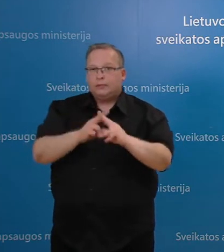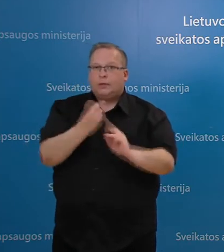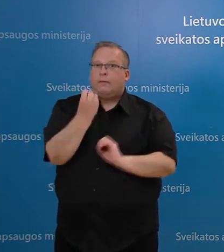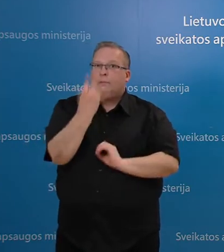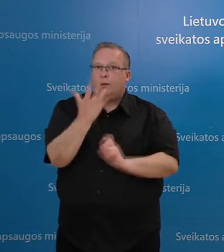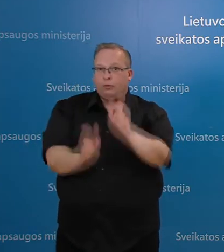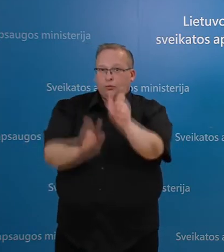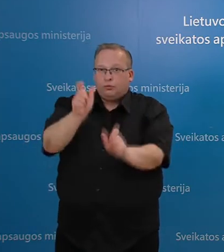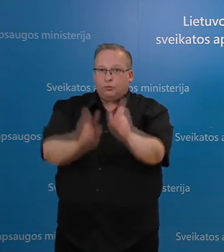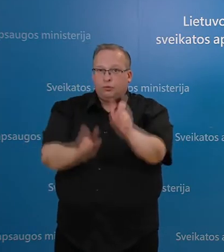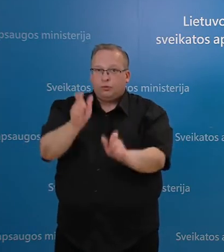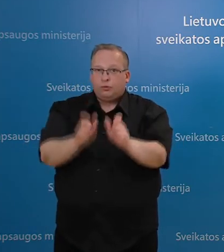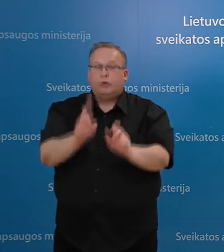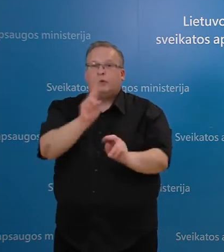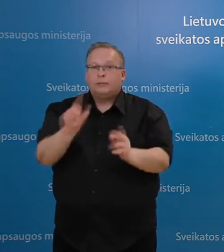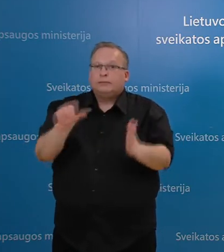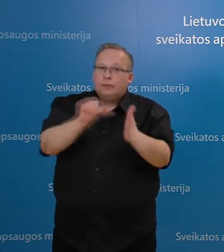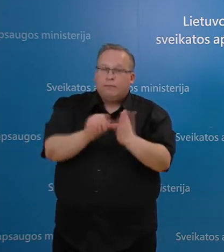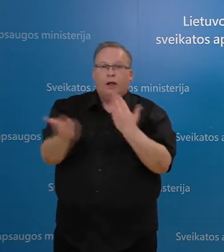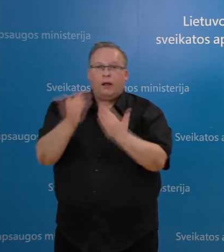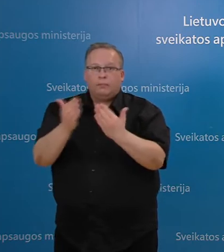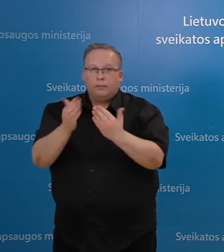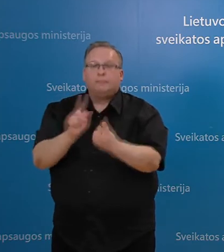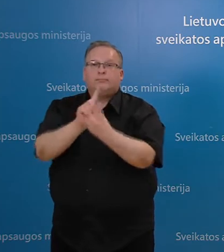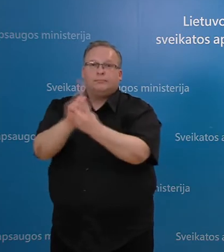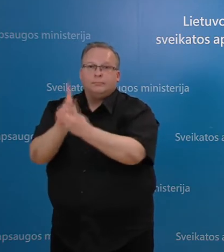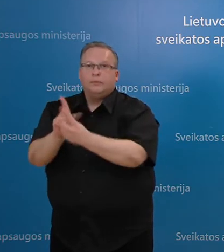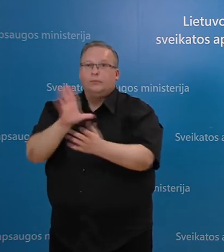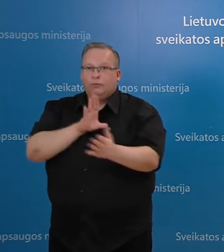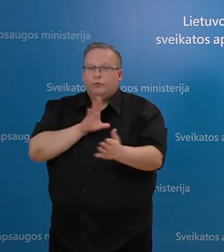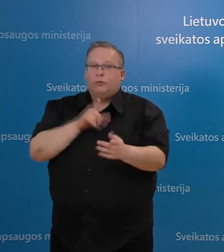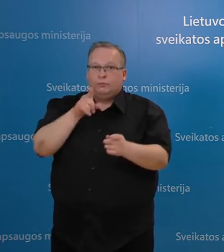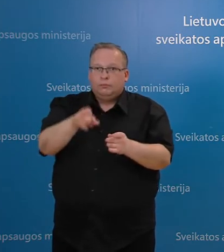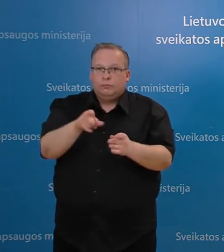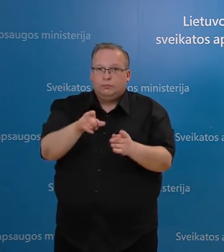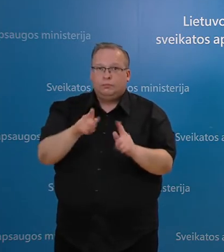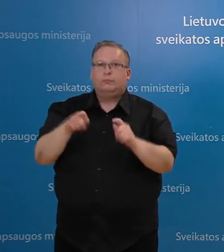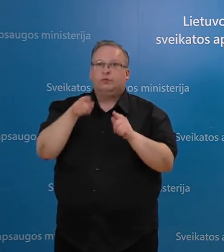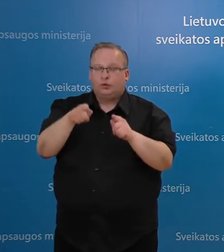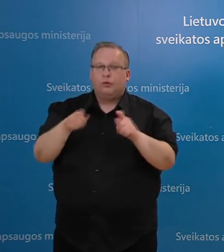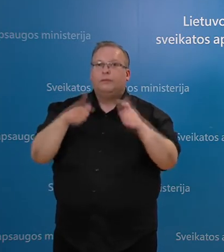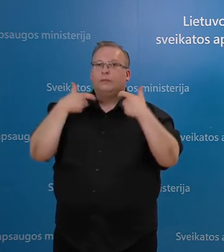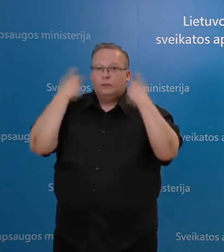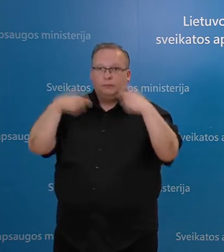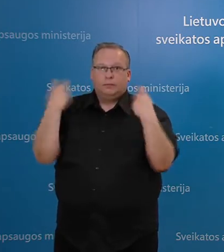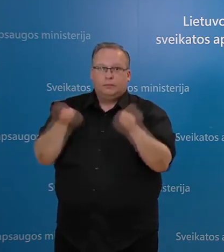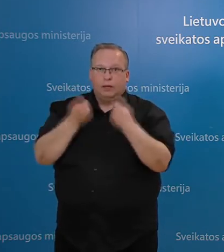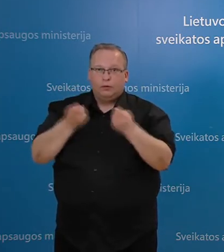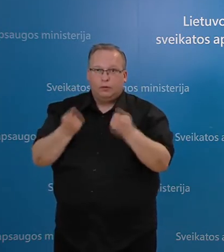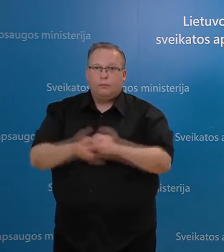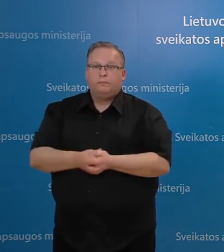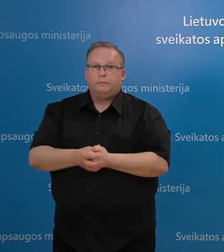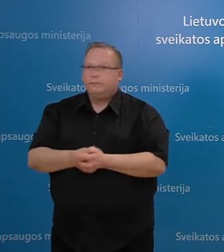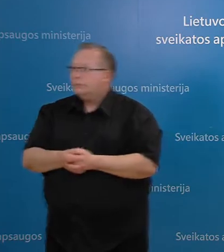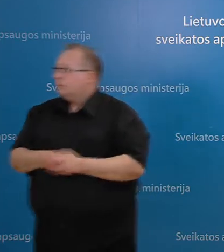15 asmenų, kurie arba dalyvavo, arba yra susiję su dalyviais šios asmeninės šventės.